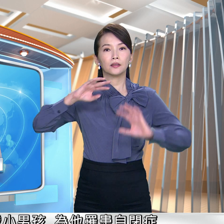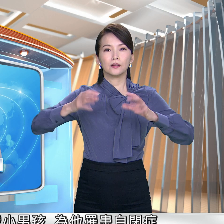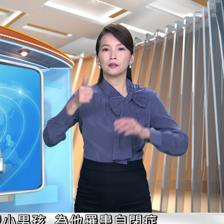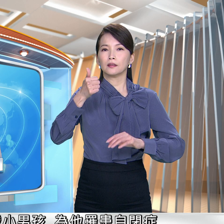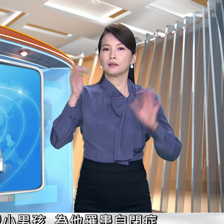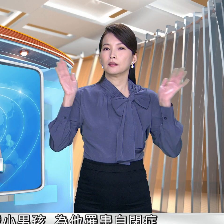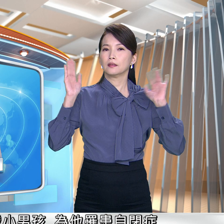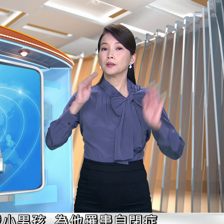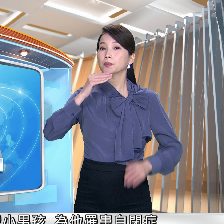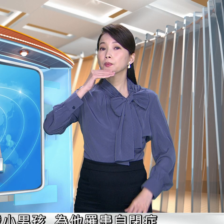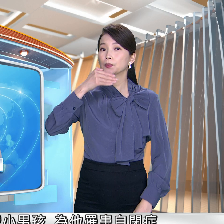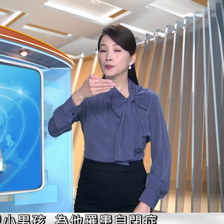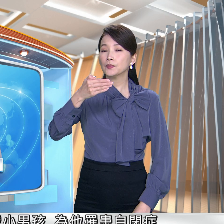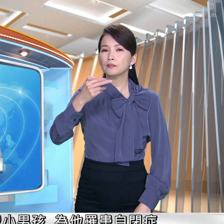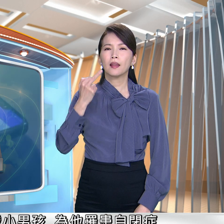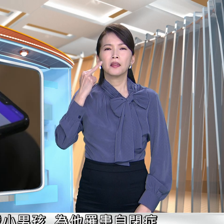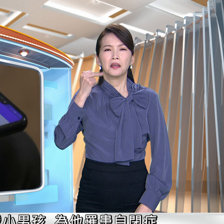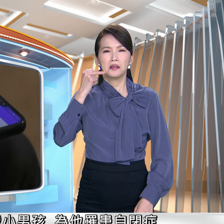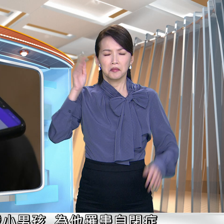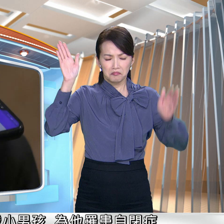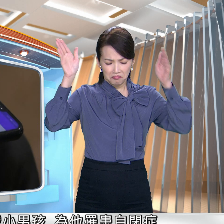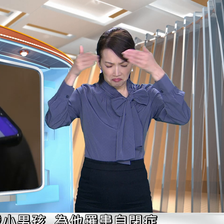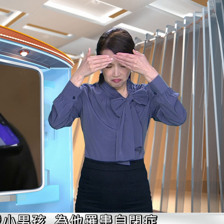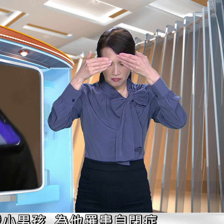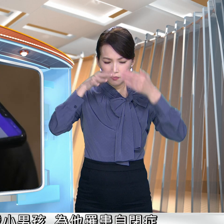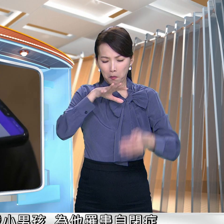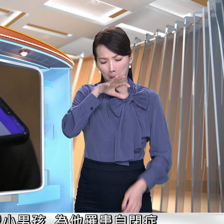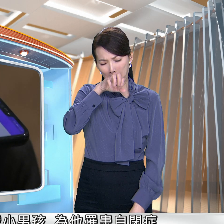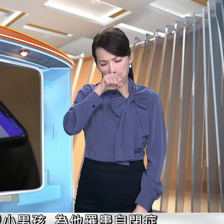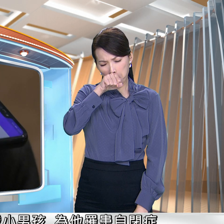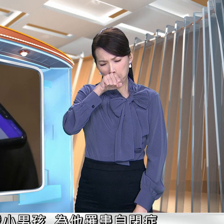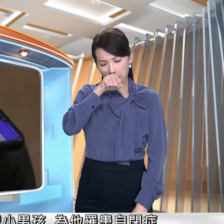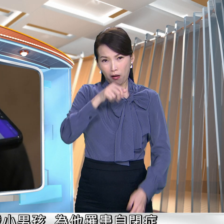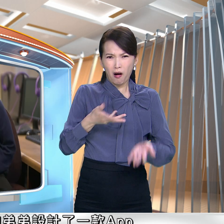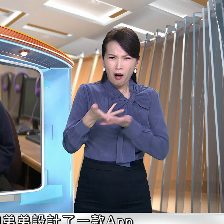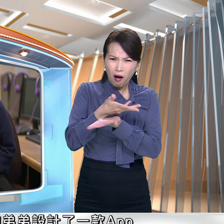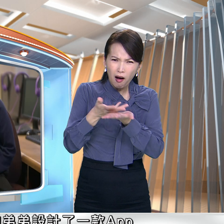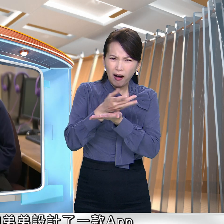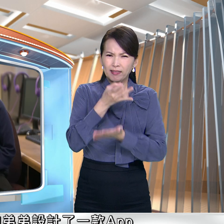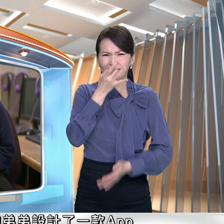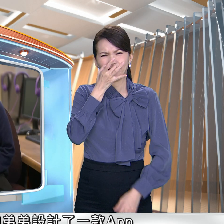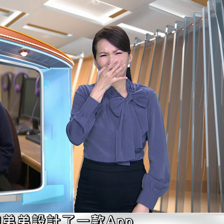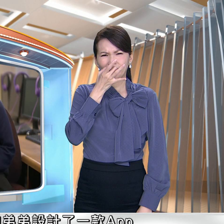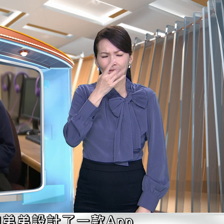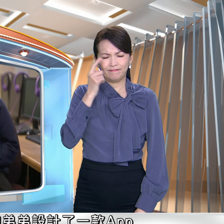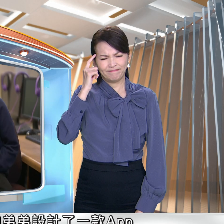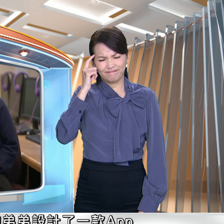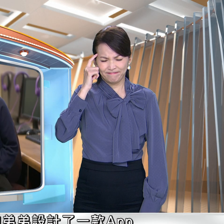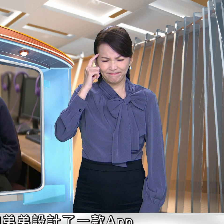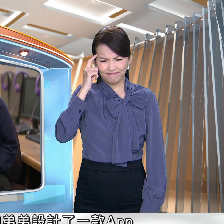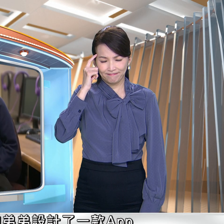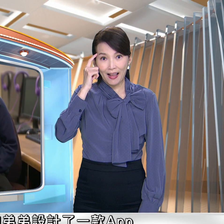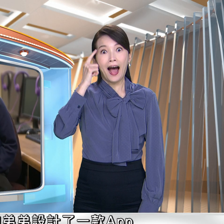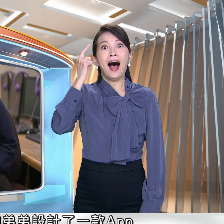英国有一个9岁的小男孩，为他罹患自闭症、有语言障碍的弟弟设计了一款